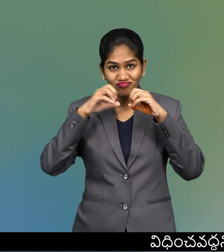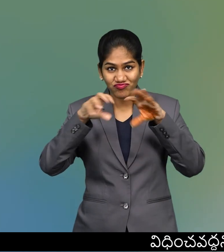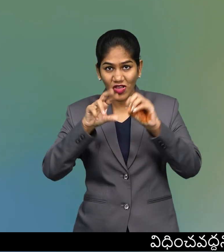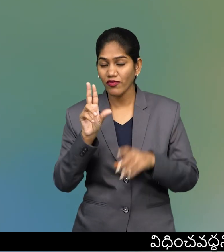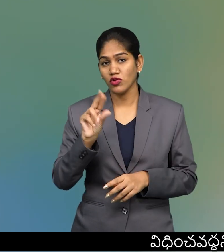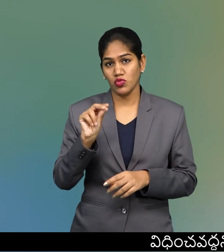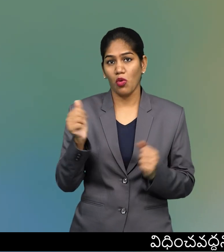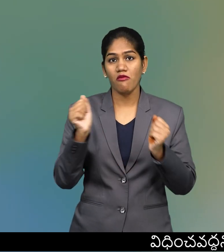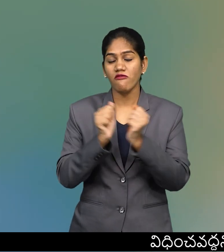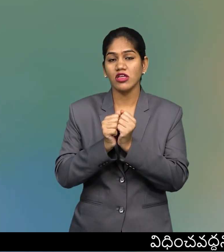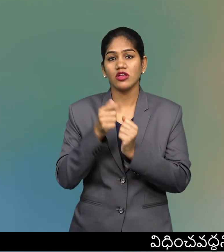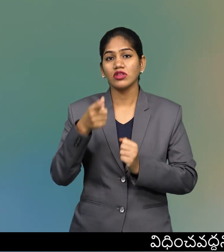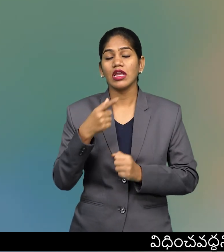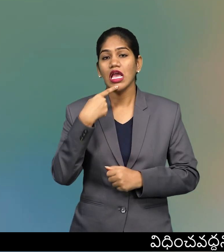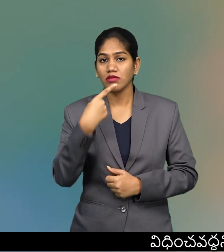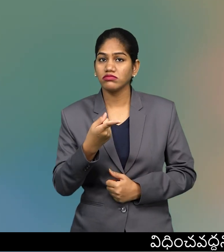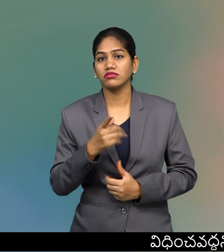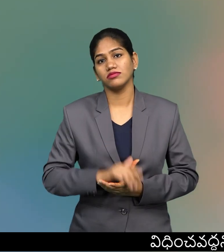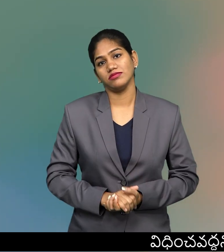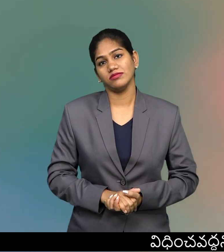విధించవద్దని రాజుకు విజ్ఞప్తి చేశారు.